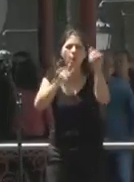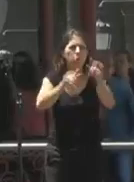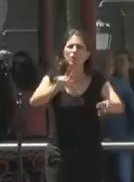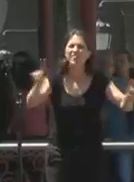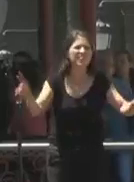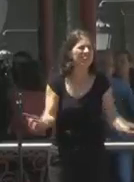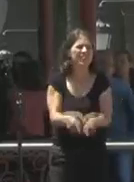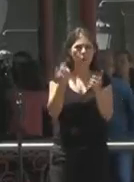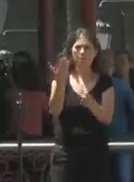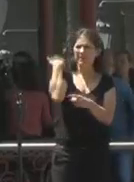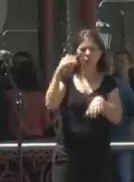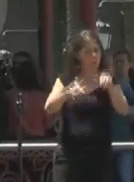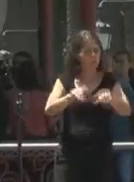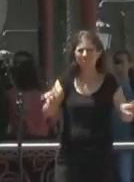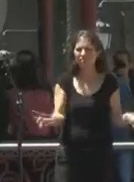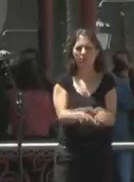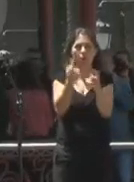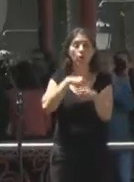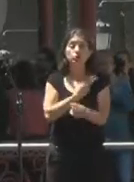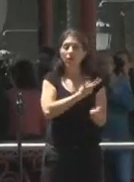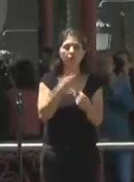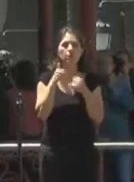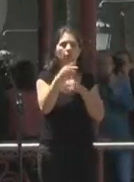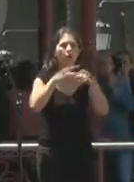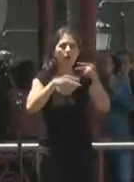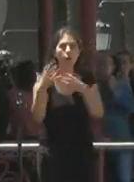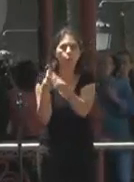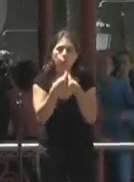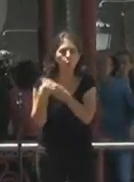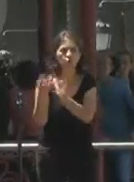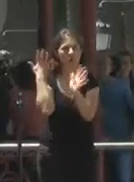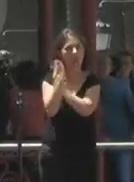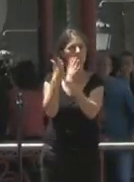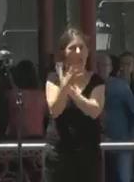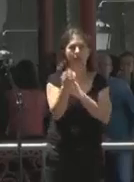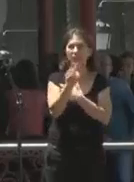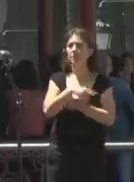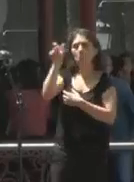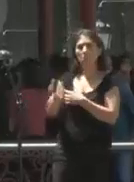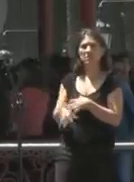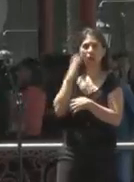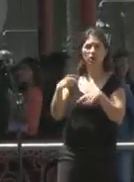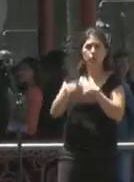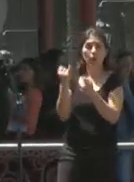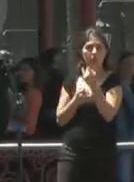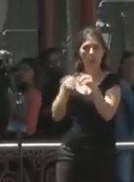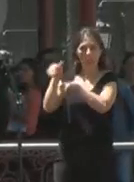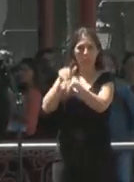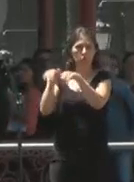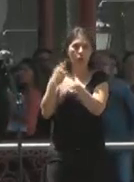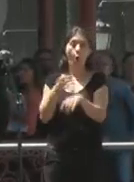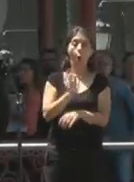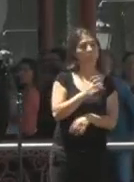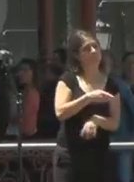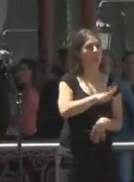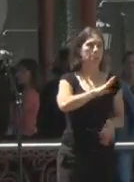votado en el pasado, que necesitamos construir un futuro con ellos. El señor Mariano Rajoy ha dicho que hay que votar entre ellos o los malos.